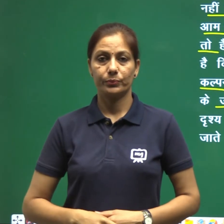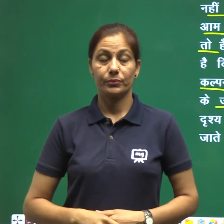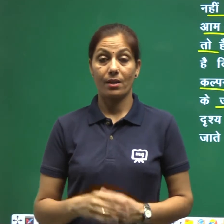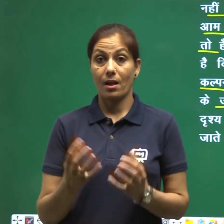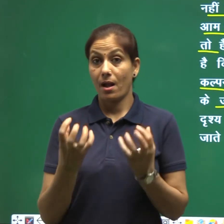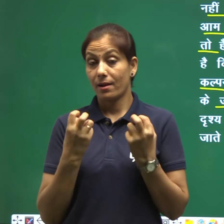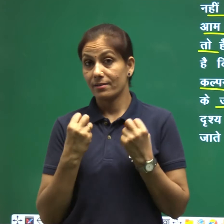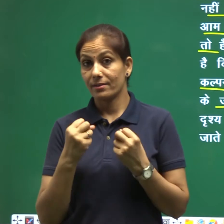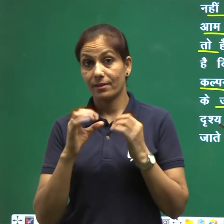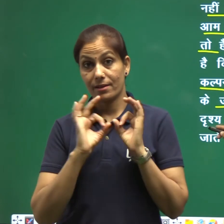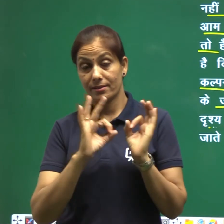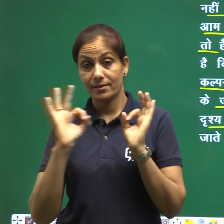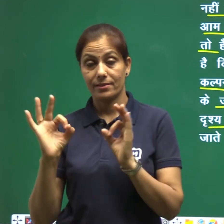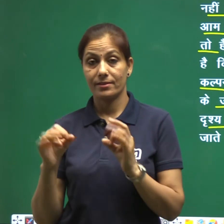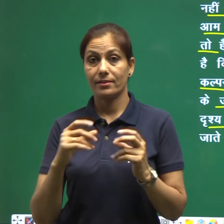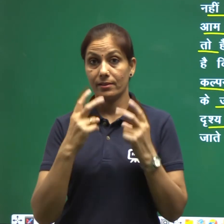आकर्षक दृश्य देखने के लिए